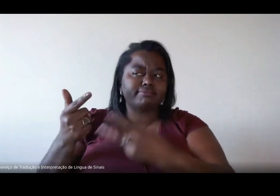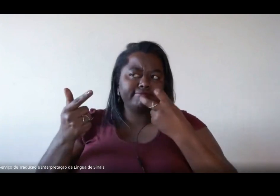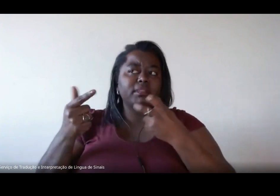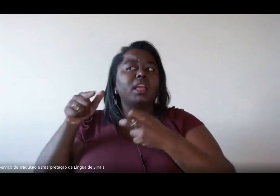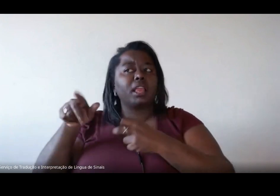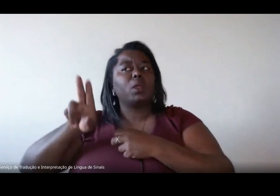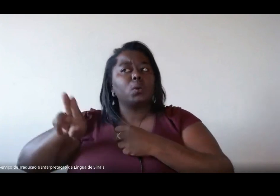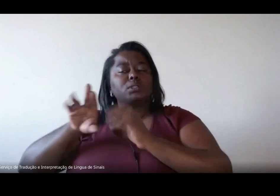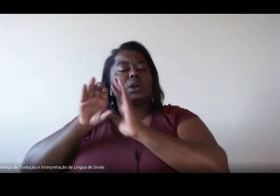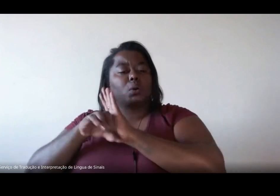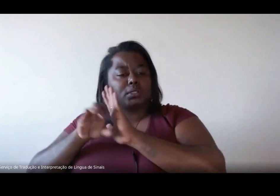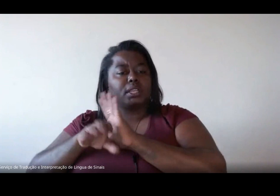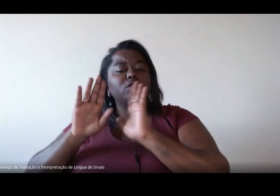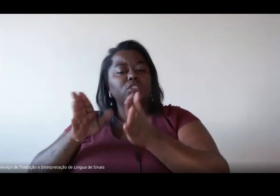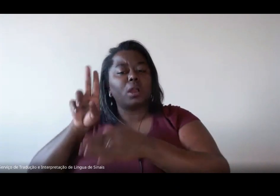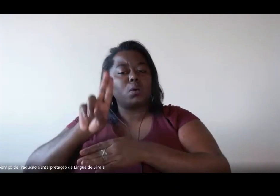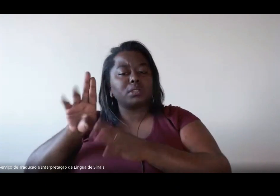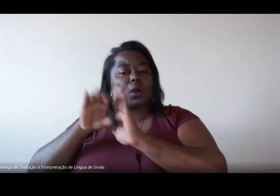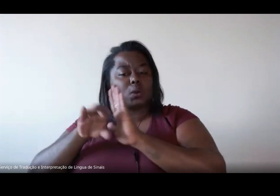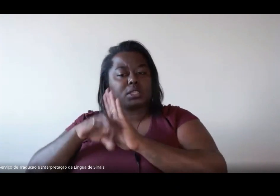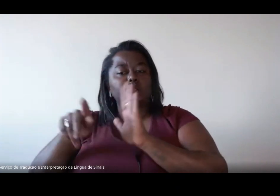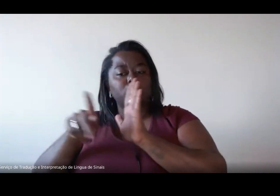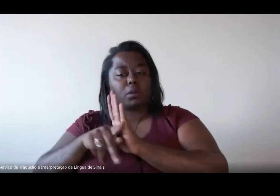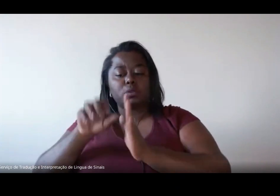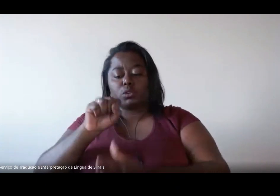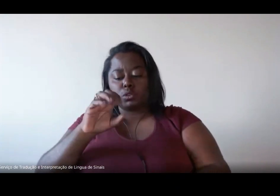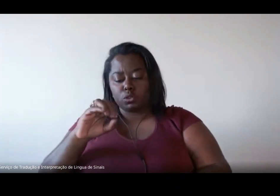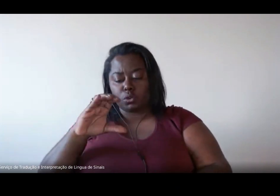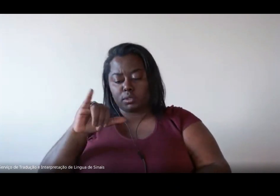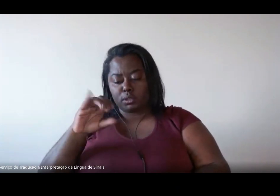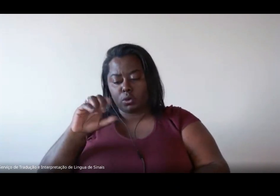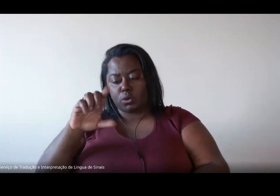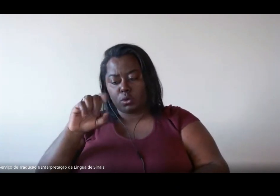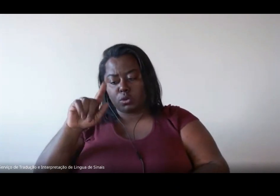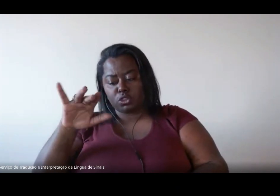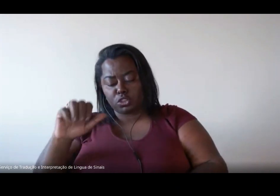que ele realmente usa conceitos, ele já usava conceitos sociológicos,